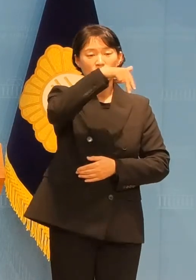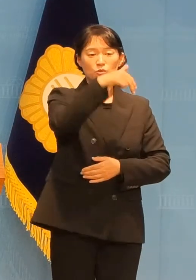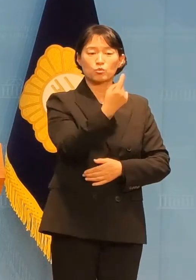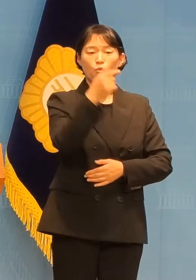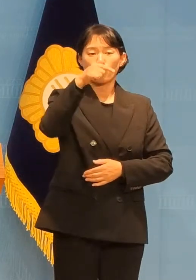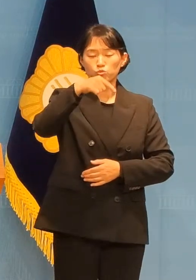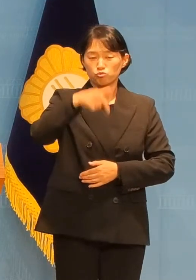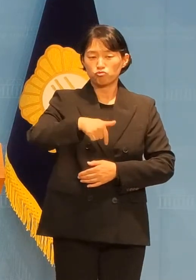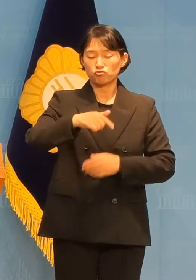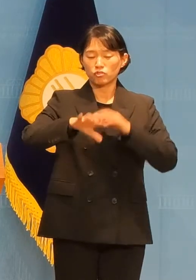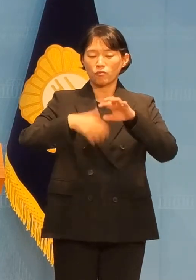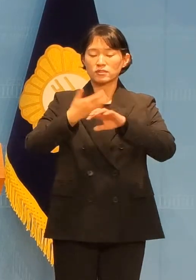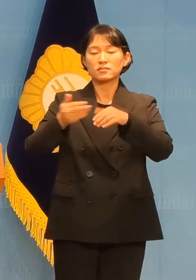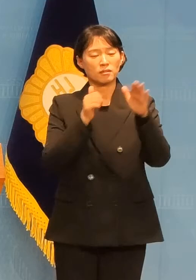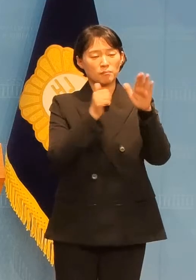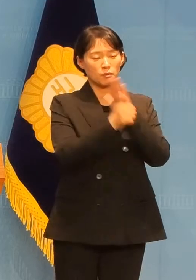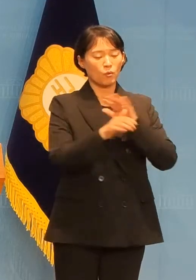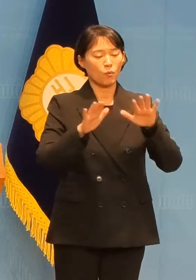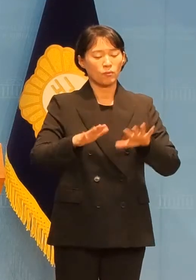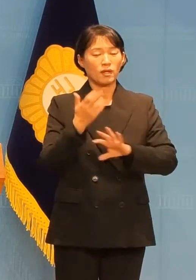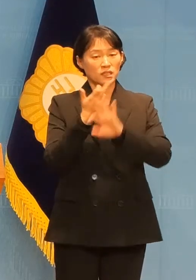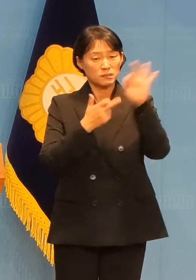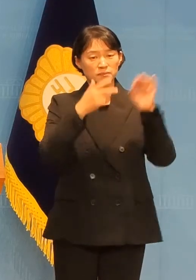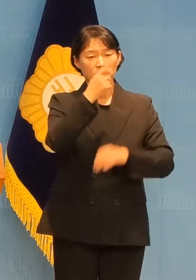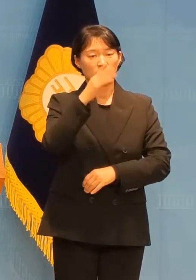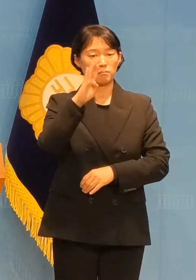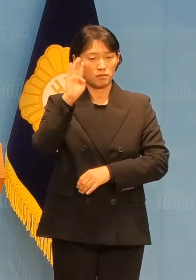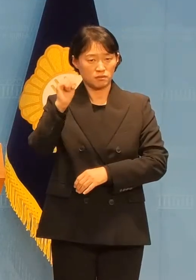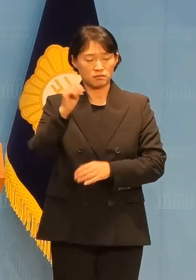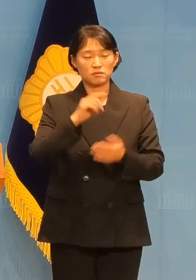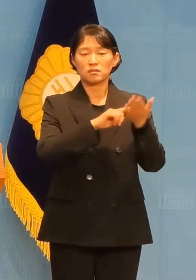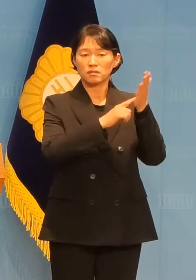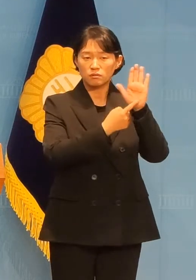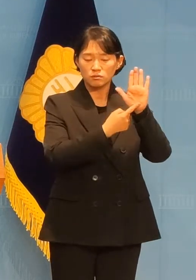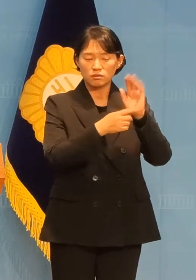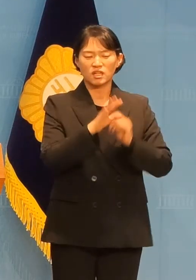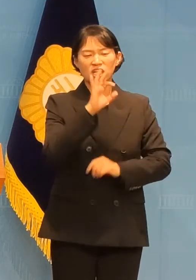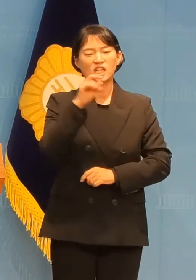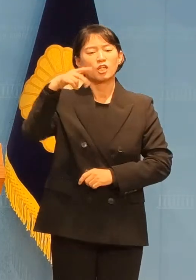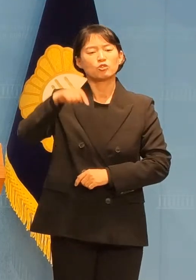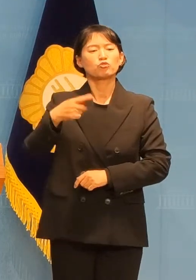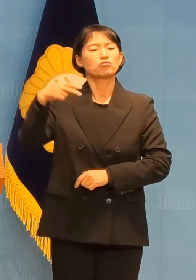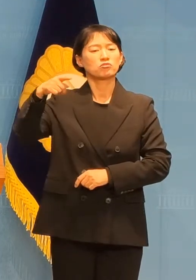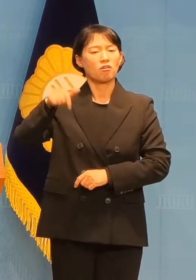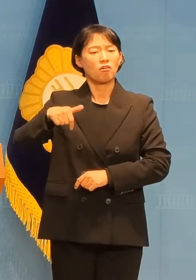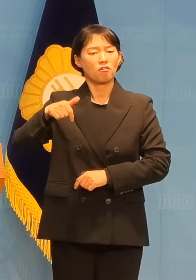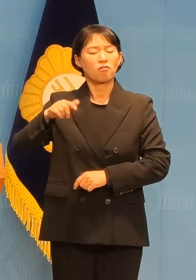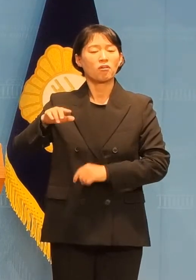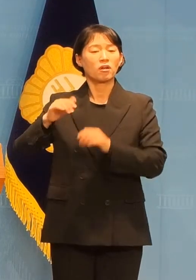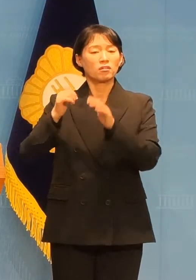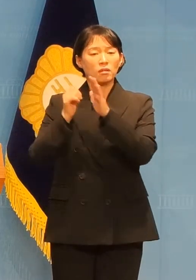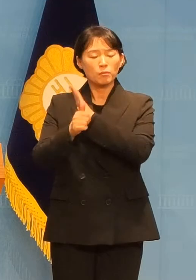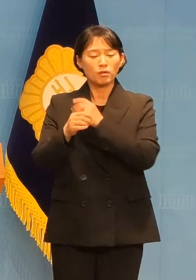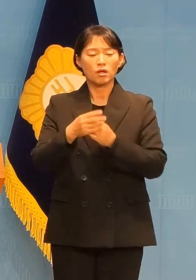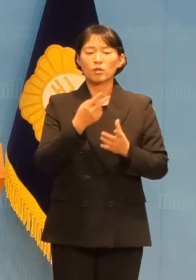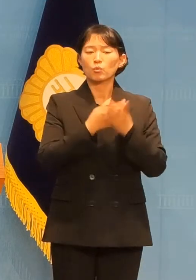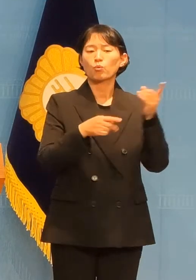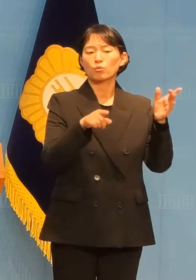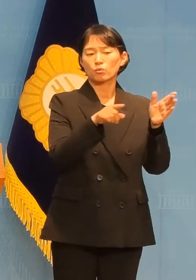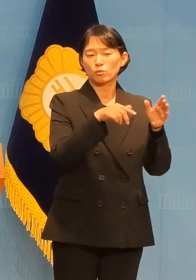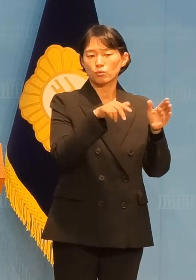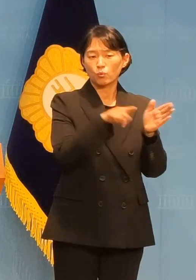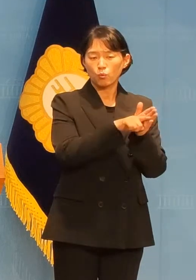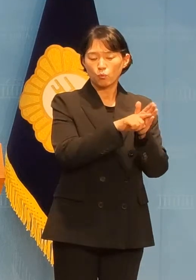조국혁신당 대표께서 오늘 아침 KBS 전격 시사에 출연해 이준석 개혁신당 대표가 통일교 관련